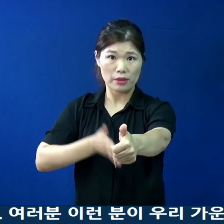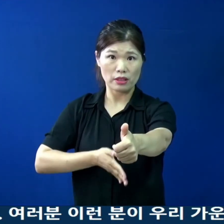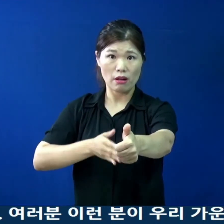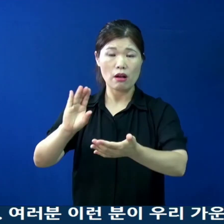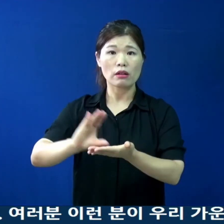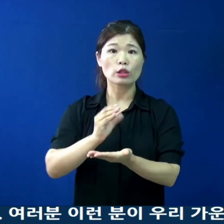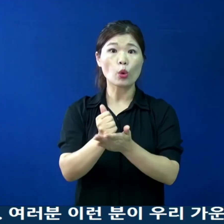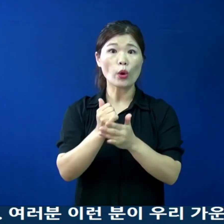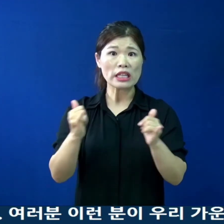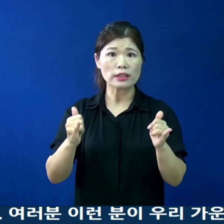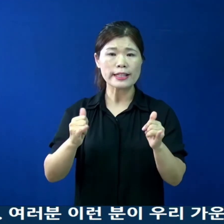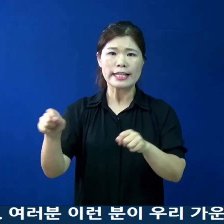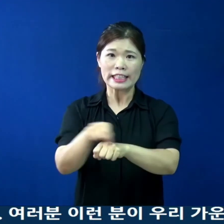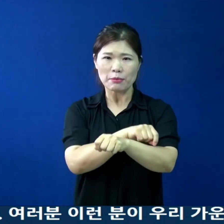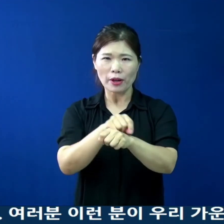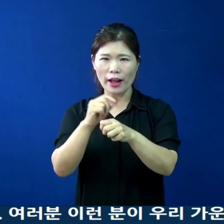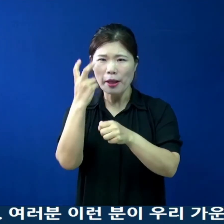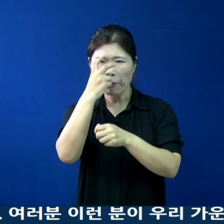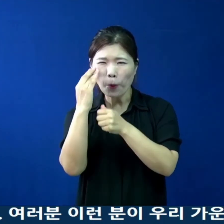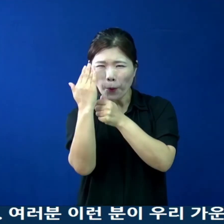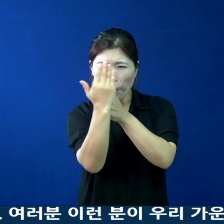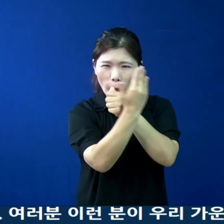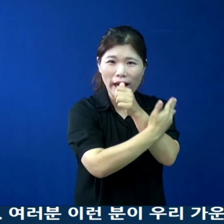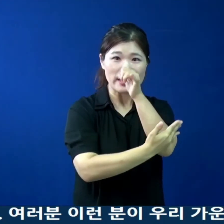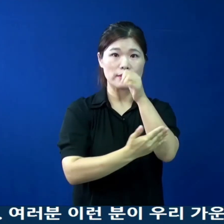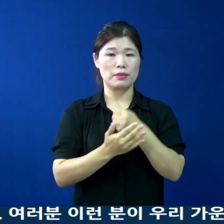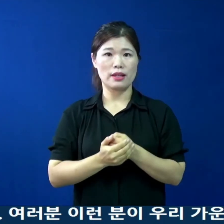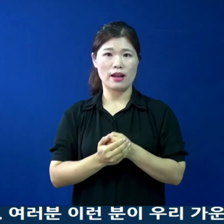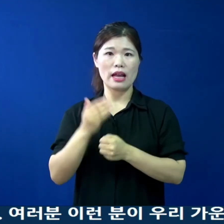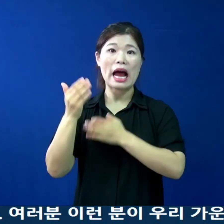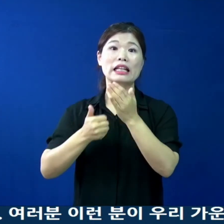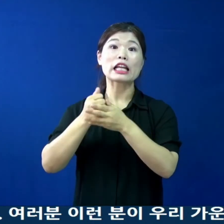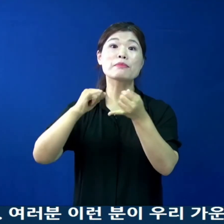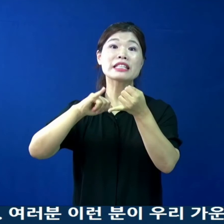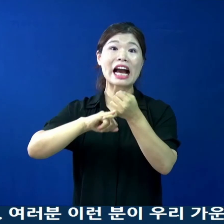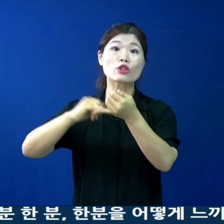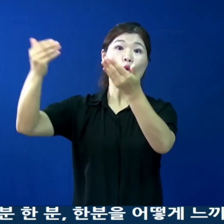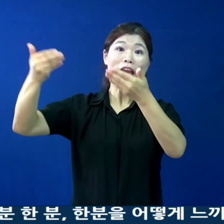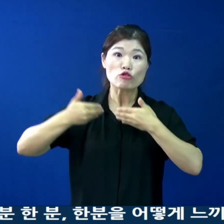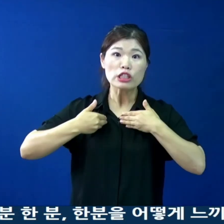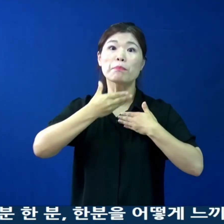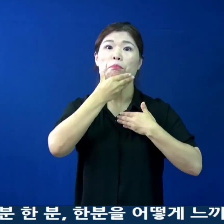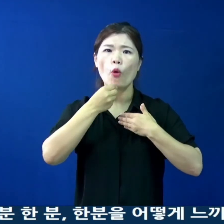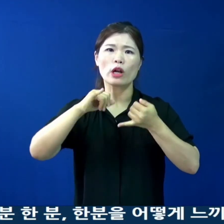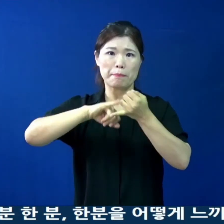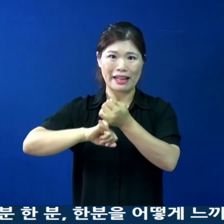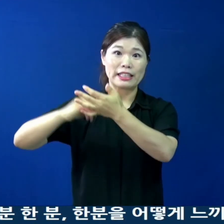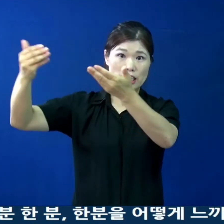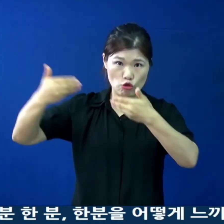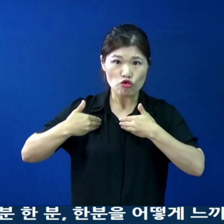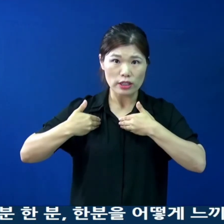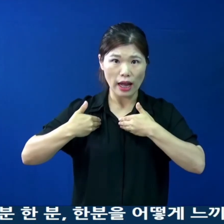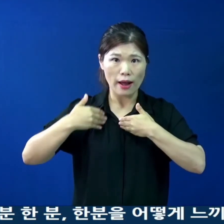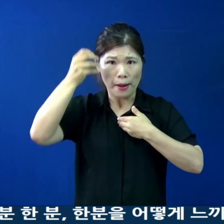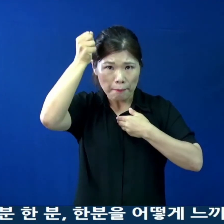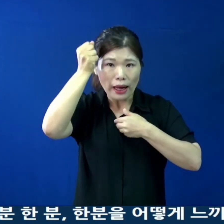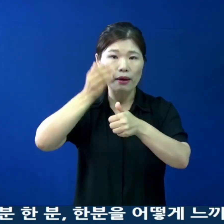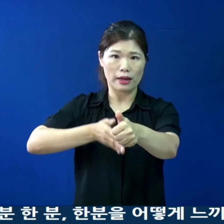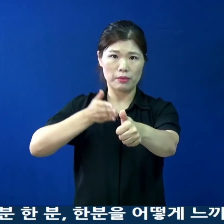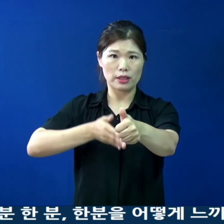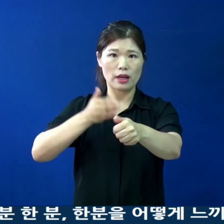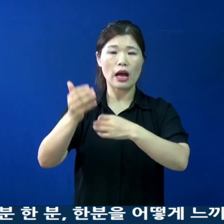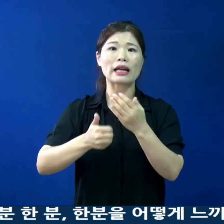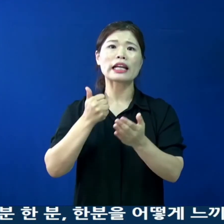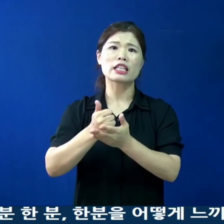특별한 보호를 받는다는 겁니다. 그리고 하나님은 약속한 복을 반드시 주시는 분이시다는 것을 알 수가 있고요. 하나님은